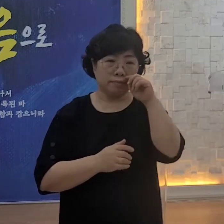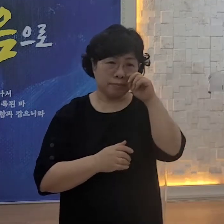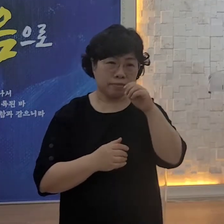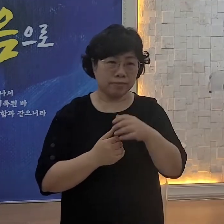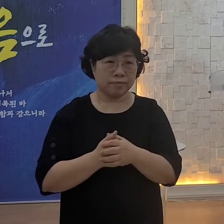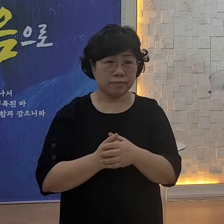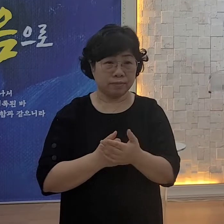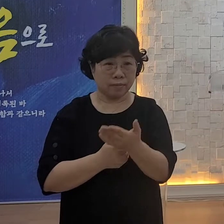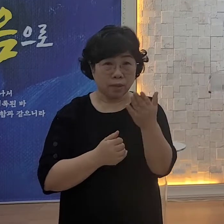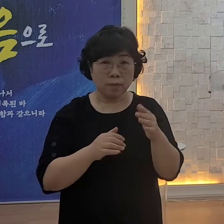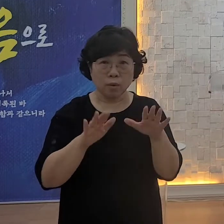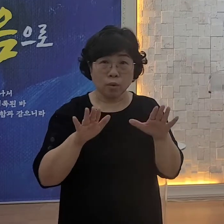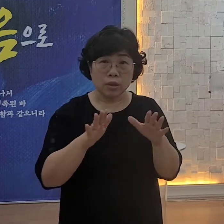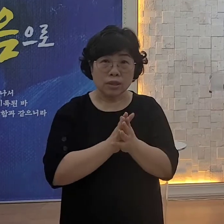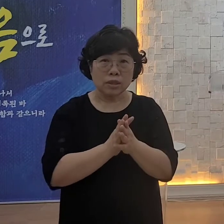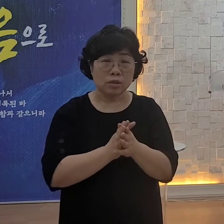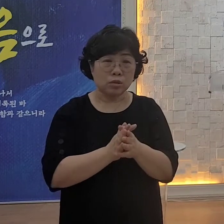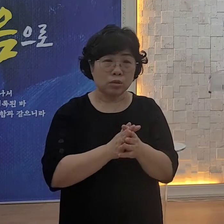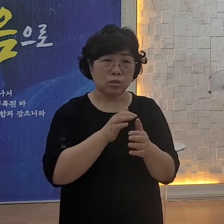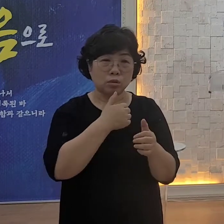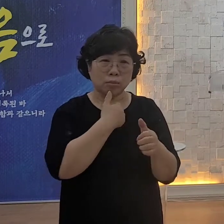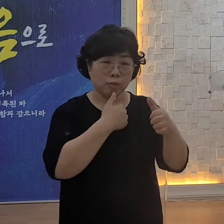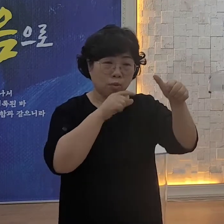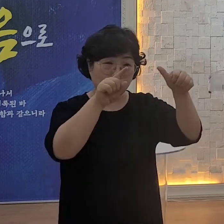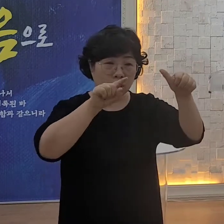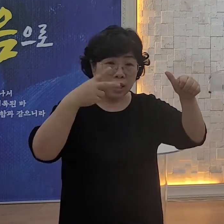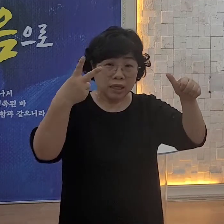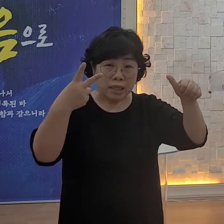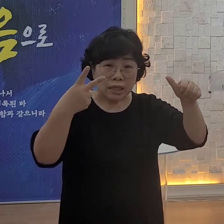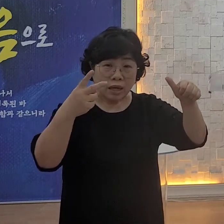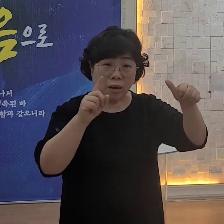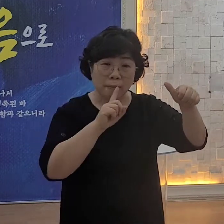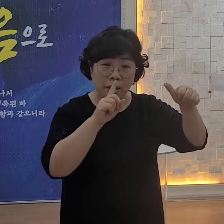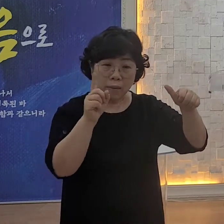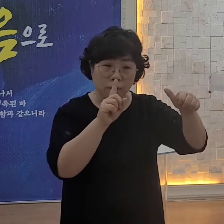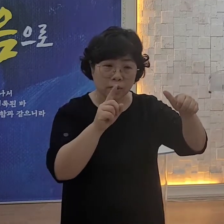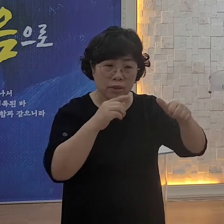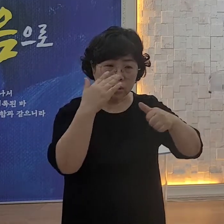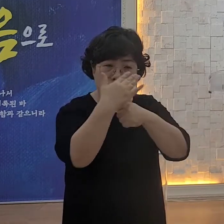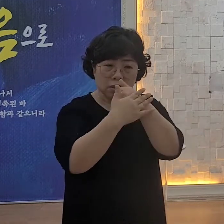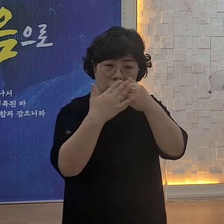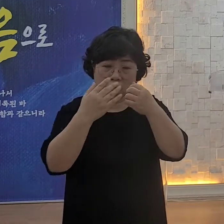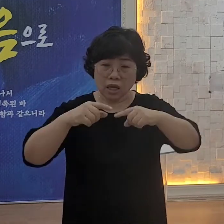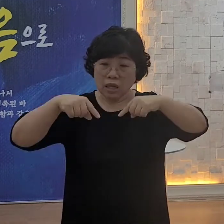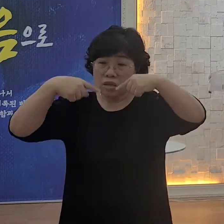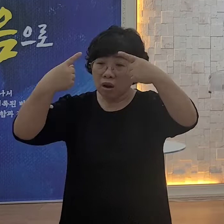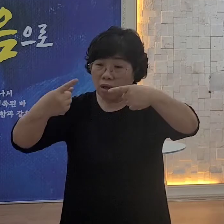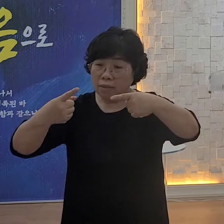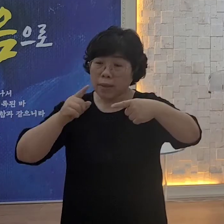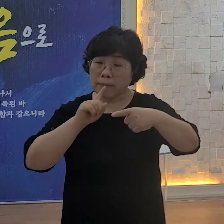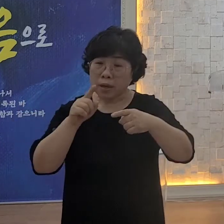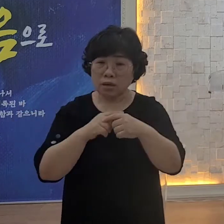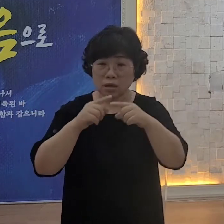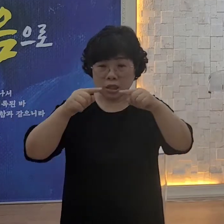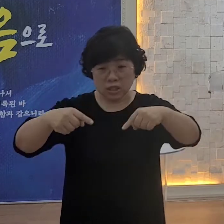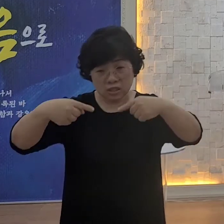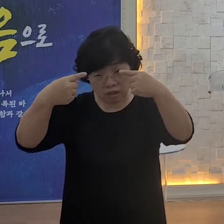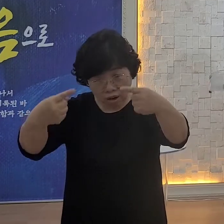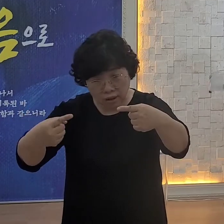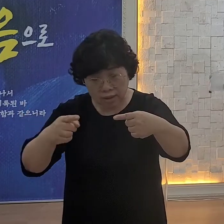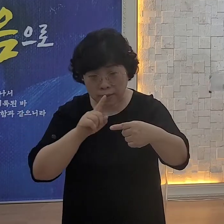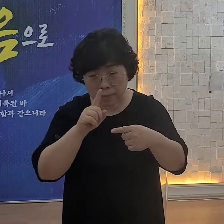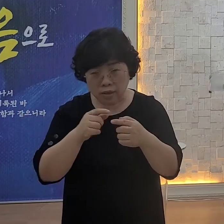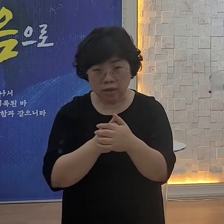오늘 이 본문 2절에 보면 이 은혜에 들어감을 얻었다. 들어간다. 그럼 이 들어간다,